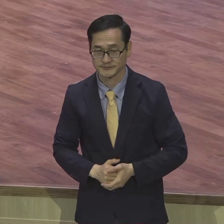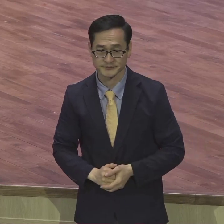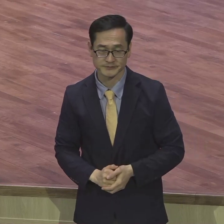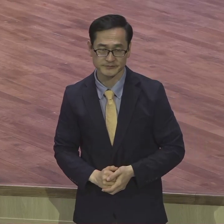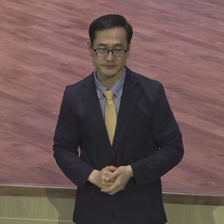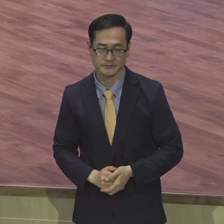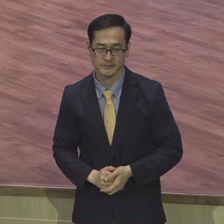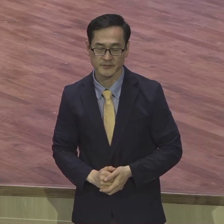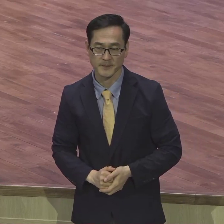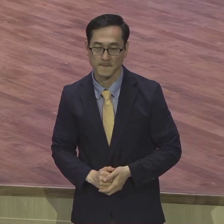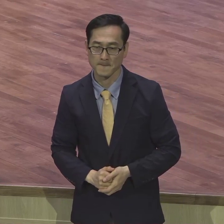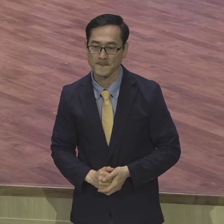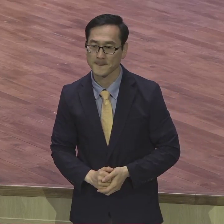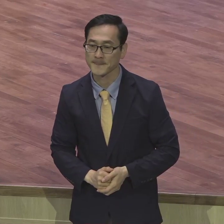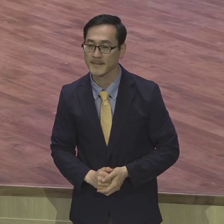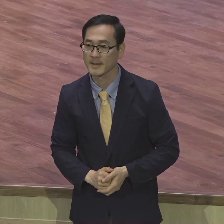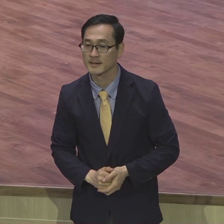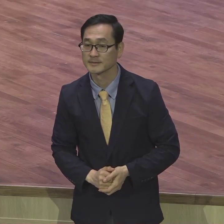여러분